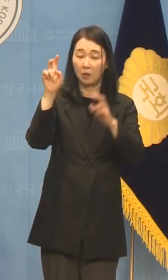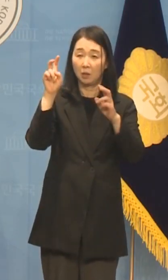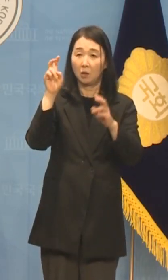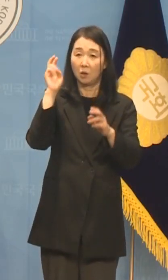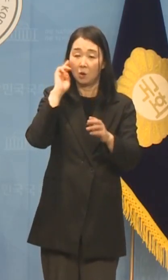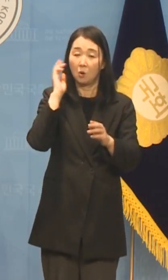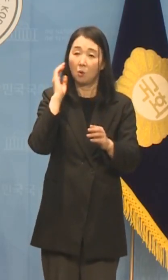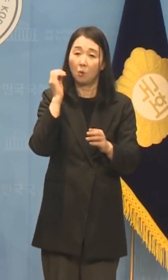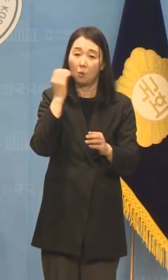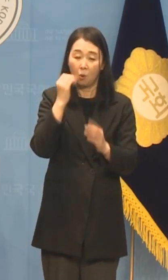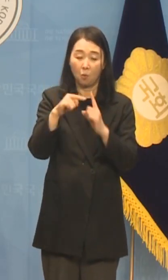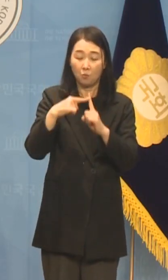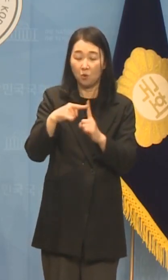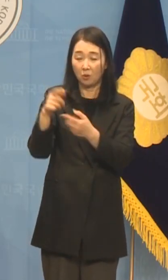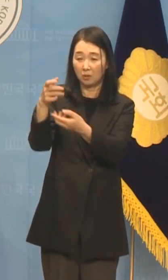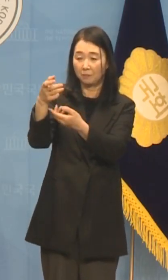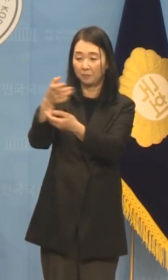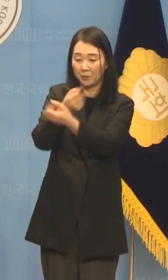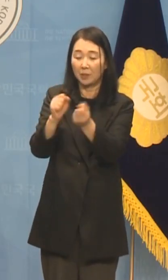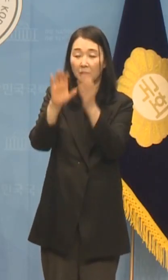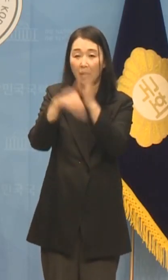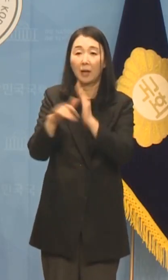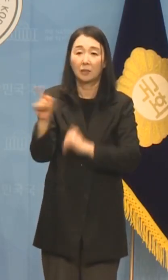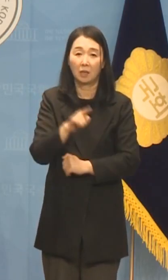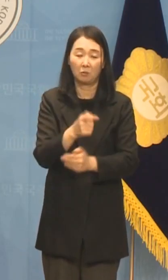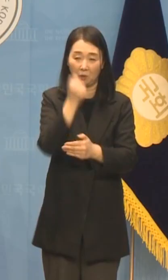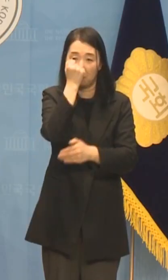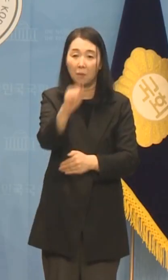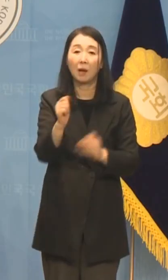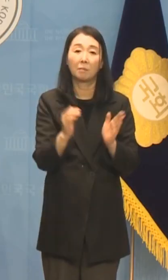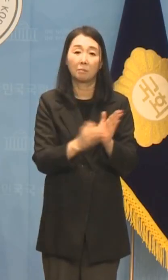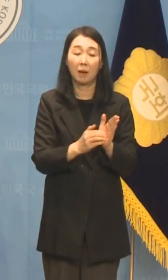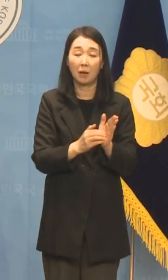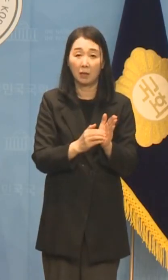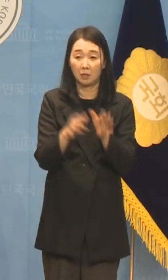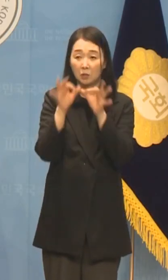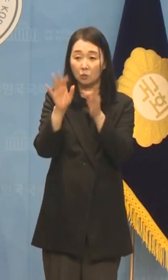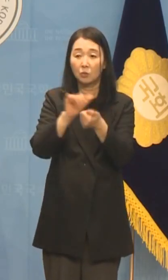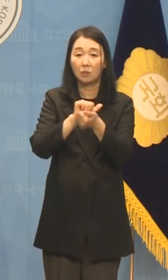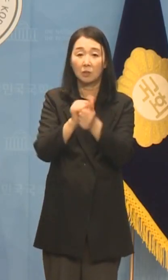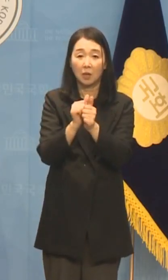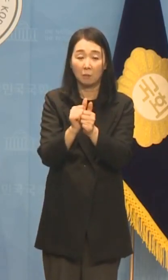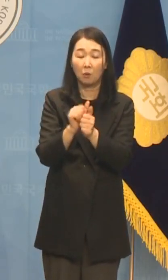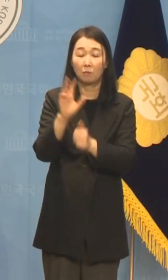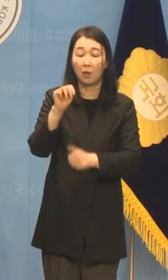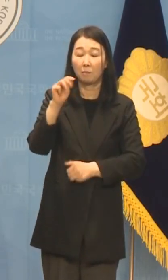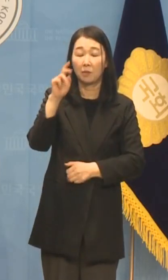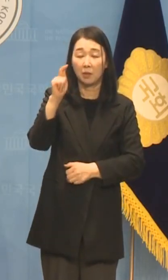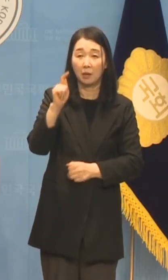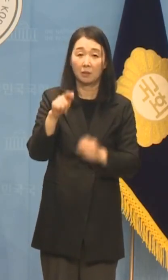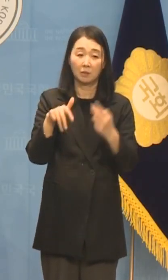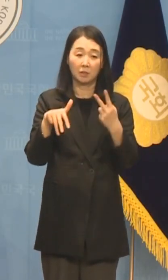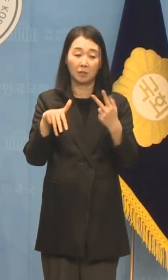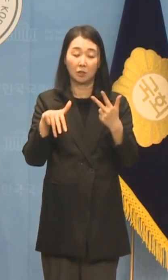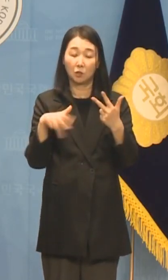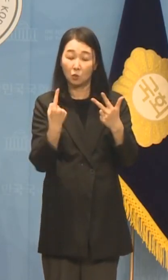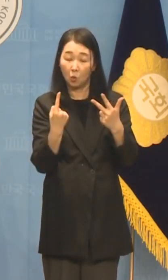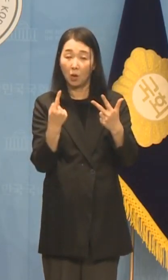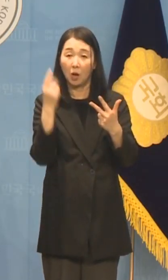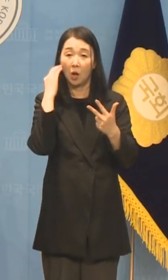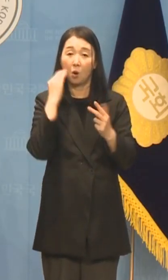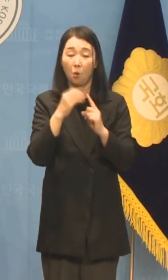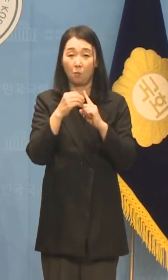때부터 예견되어 왔습니다. 투기자본 MBK는 7조 원짜리